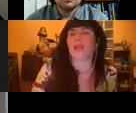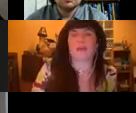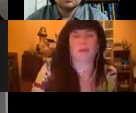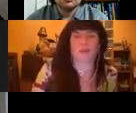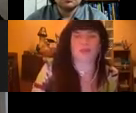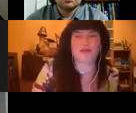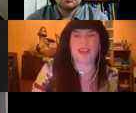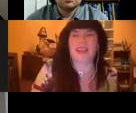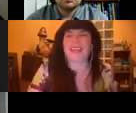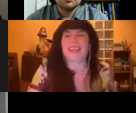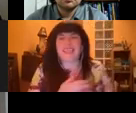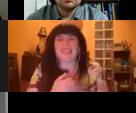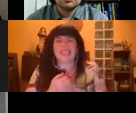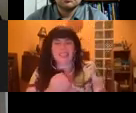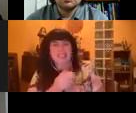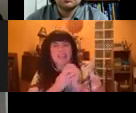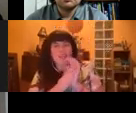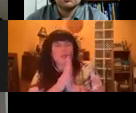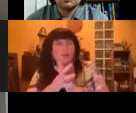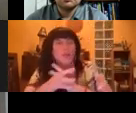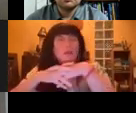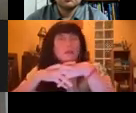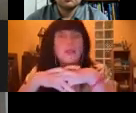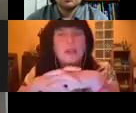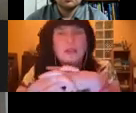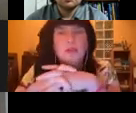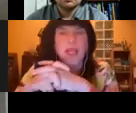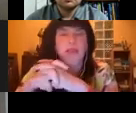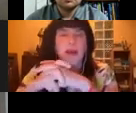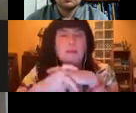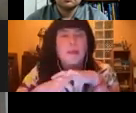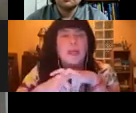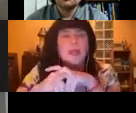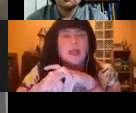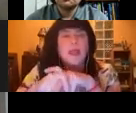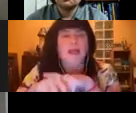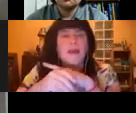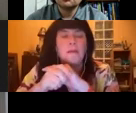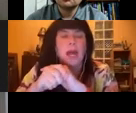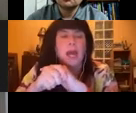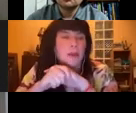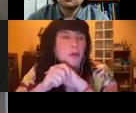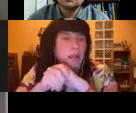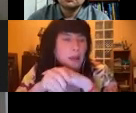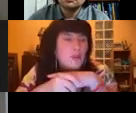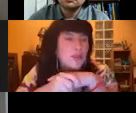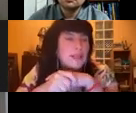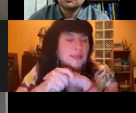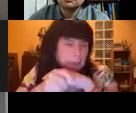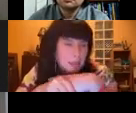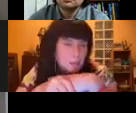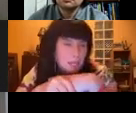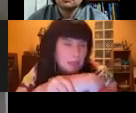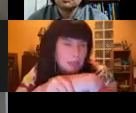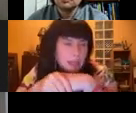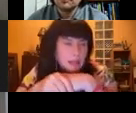Salto ejemplos. Sí. Y este es ya el último que queremos mostrar, ¿no? De modalidad. Aquí exploramos el